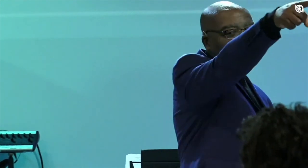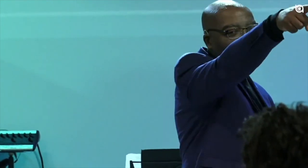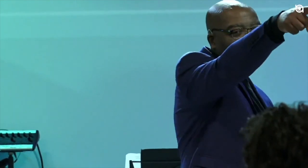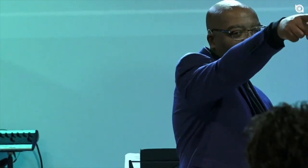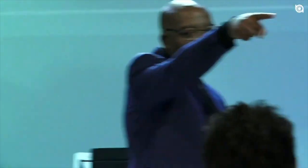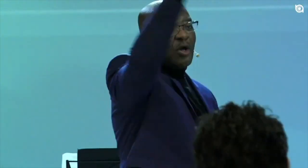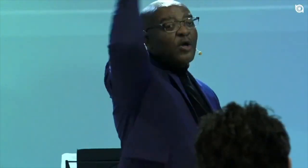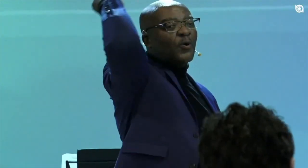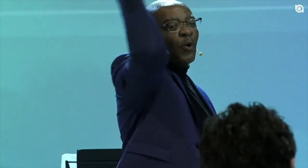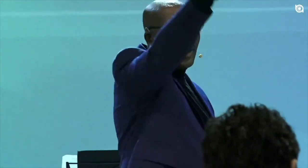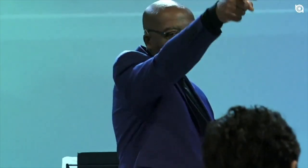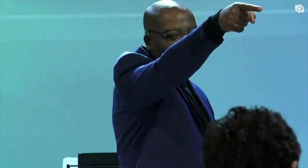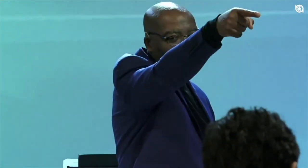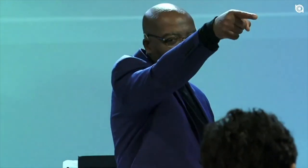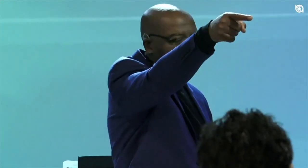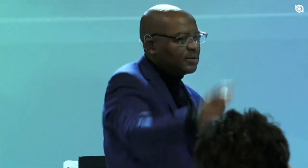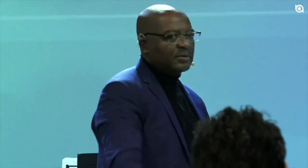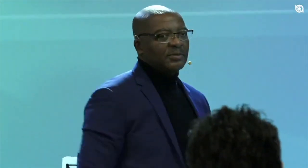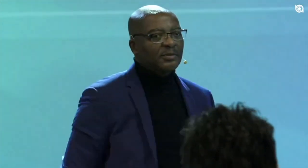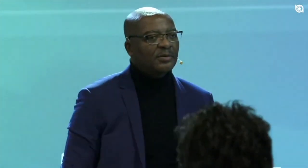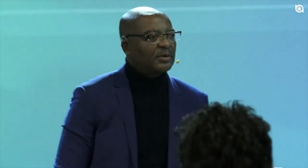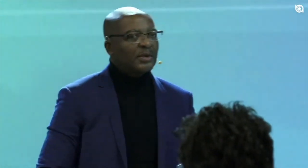Crois. Crois.